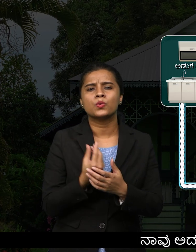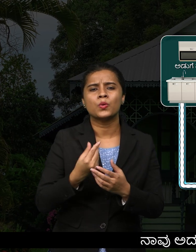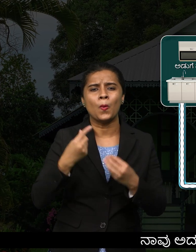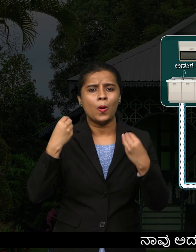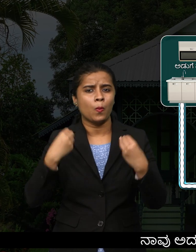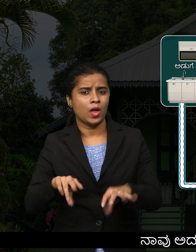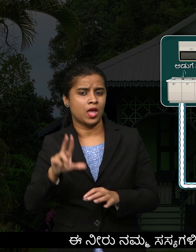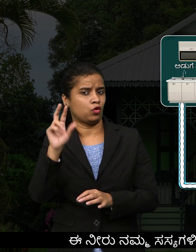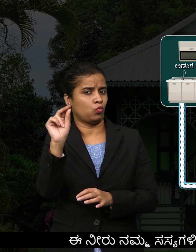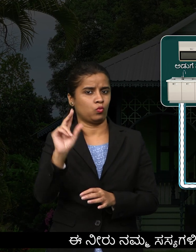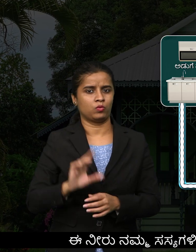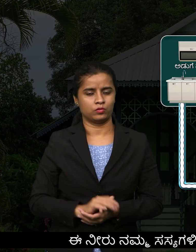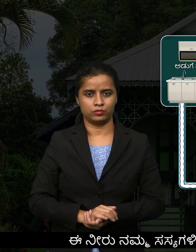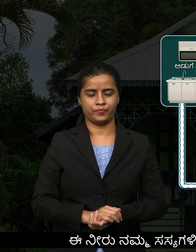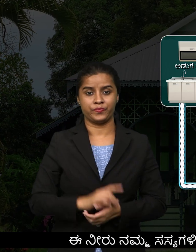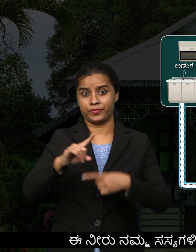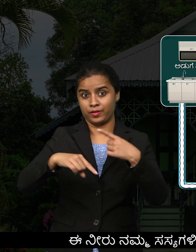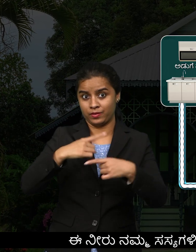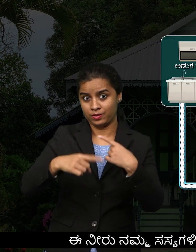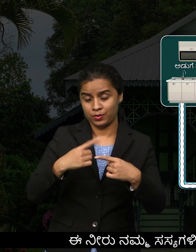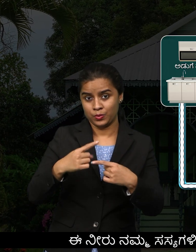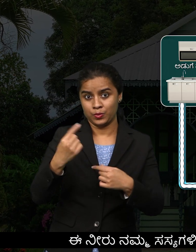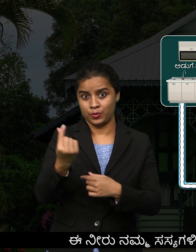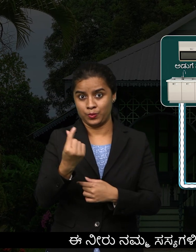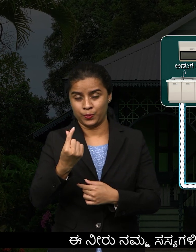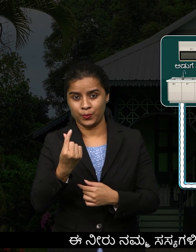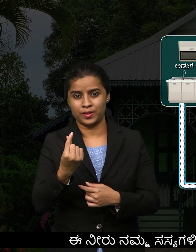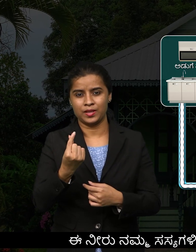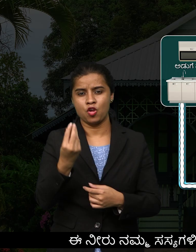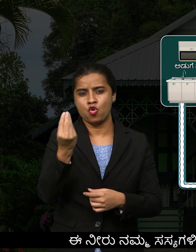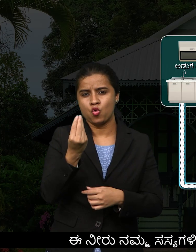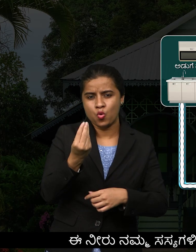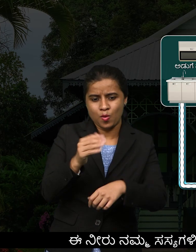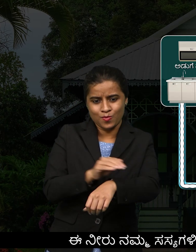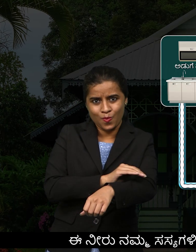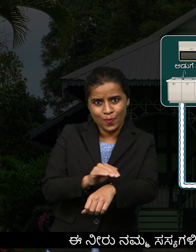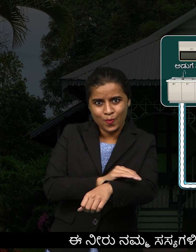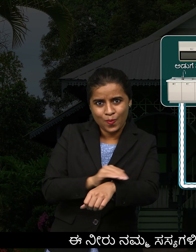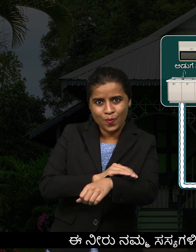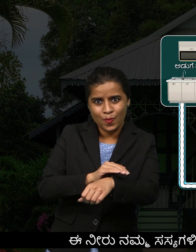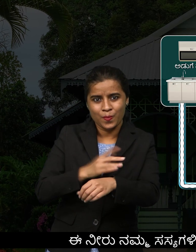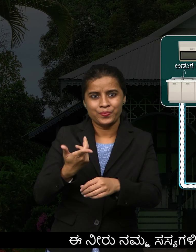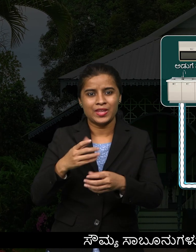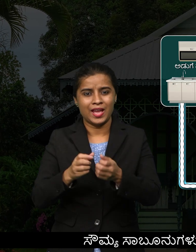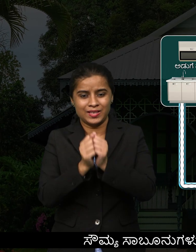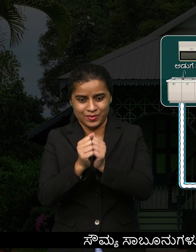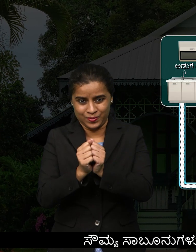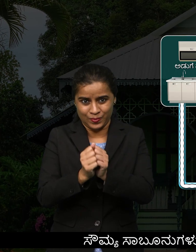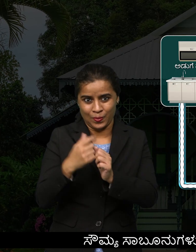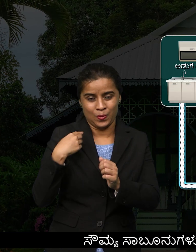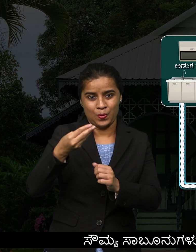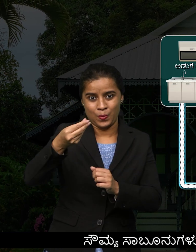ವ್ಯರ್ಥ ಮಾಡಬಾರದು. ಈ ನೀರು ನಮ್ಮ ಸಸ್ಯಗಳಿಗೆ ಹಾನಿಯಾಗದಂತೆ ನಾವು ಯಾವಾಗಲೂ